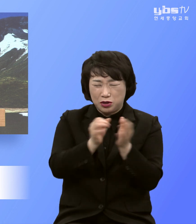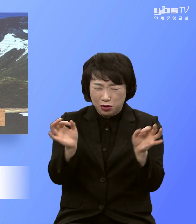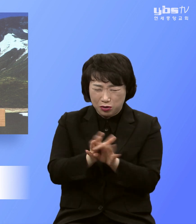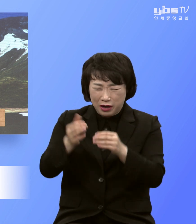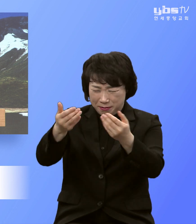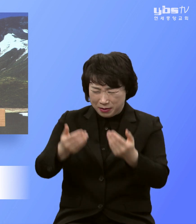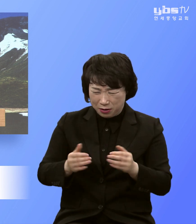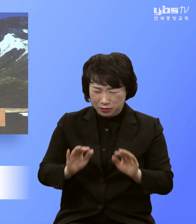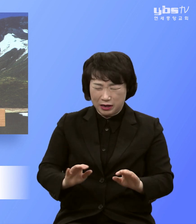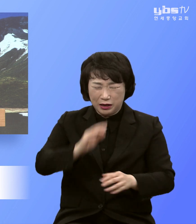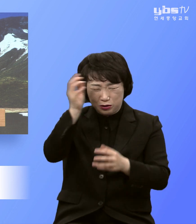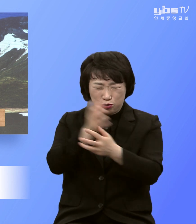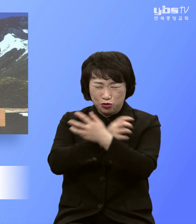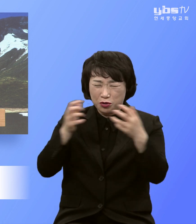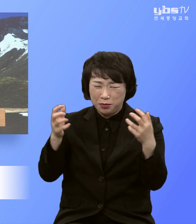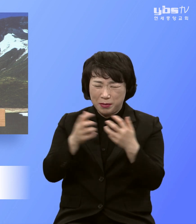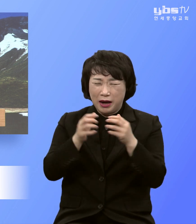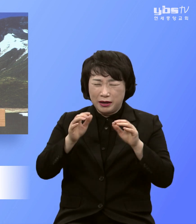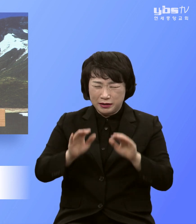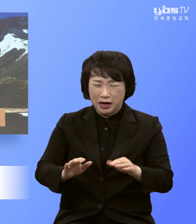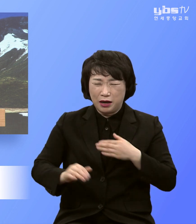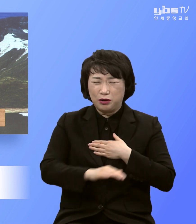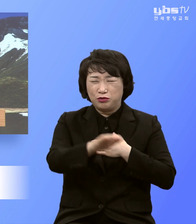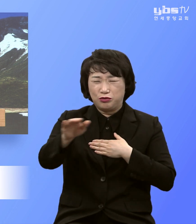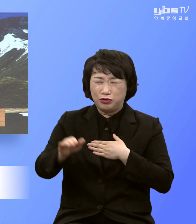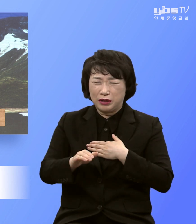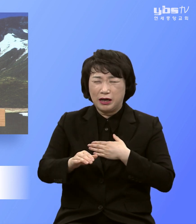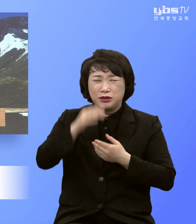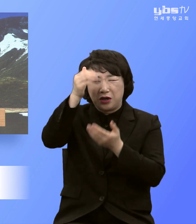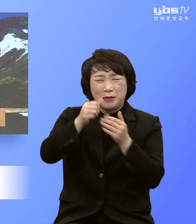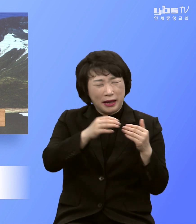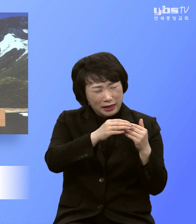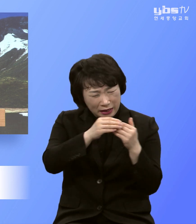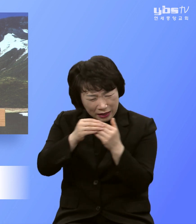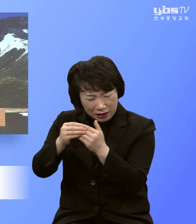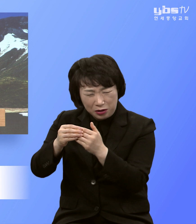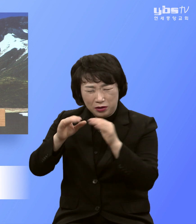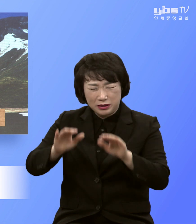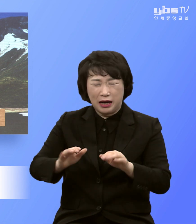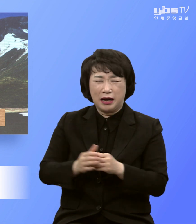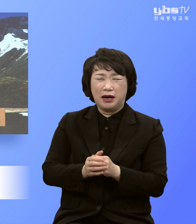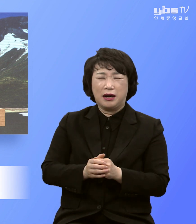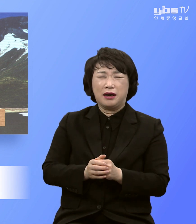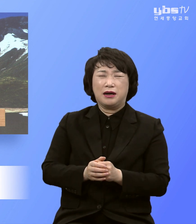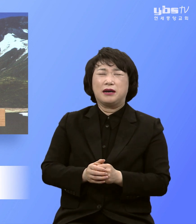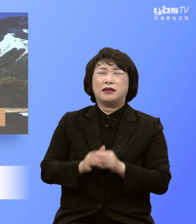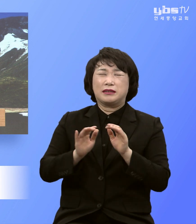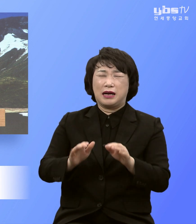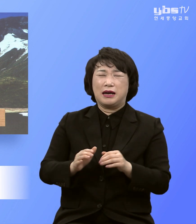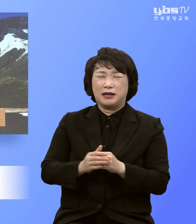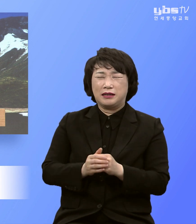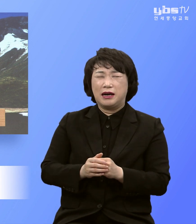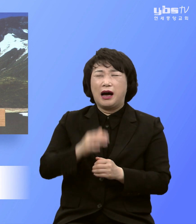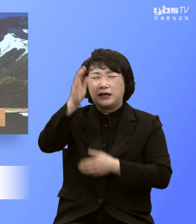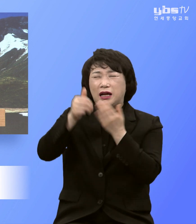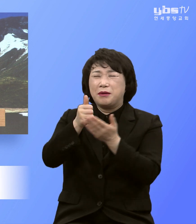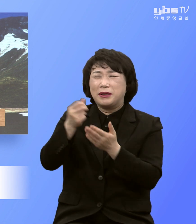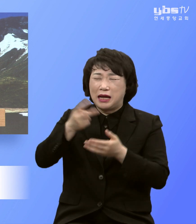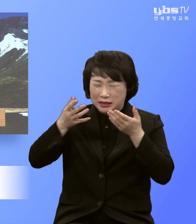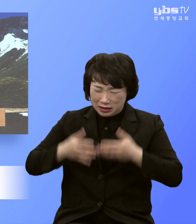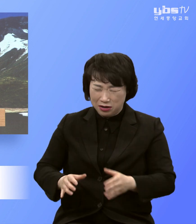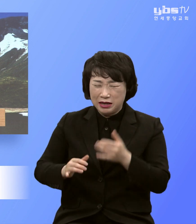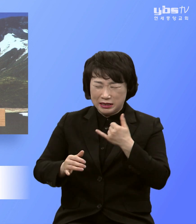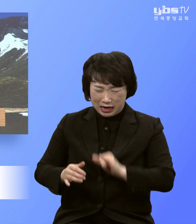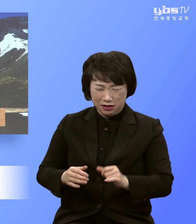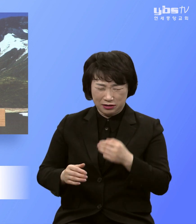얻고 성령 충만하여 우리가 성령에 이끌려 선동된 하나님의 거듭난